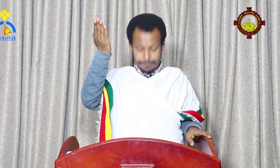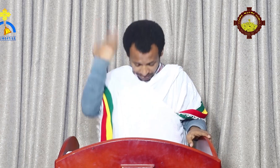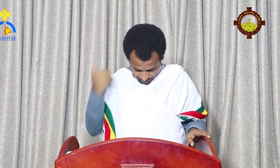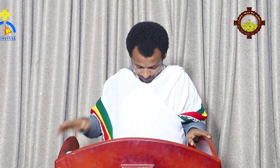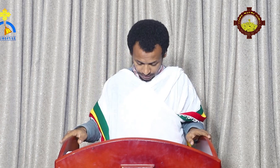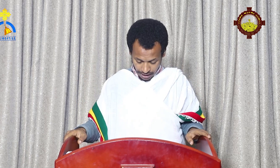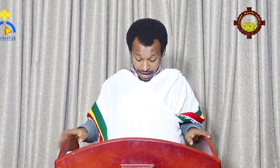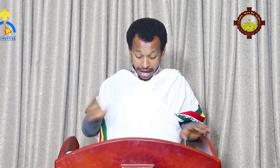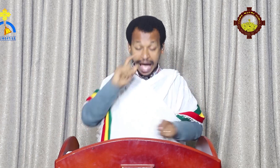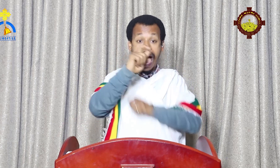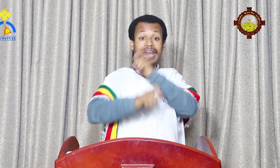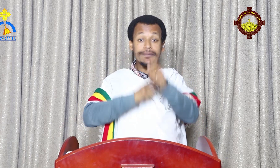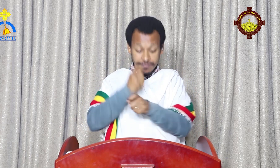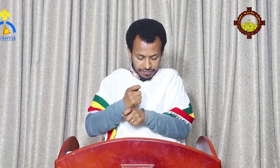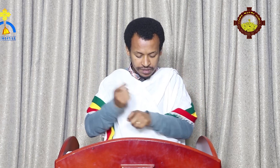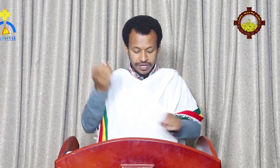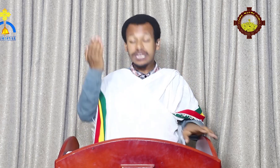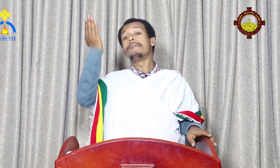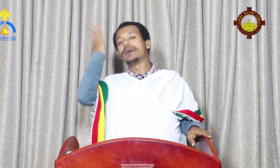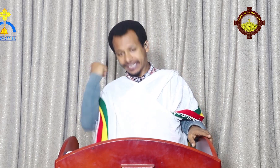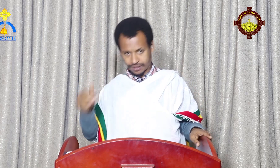ነበር፣ ዓለምም ነበረ።